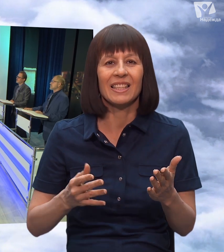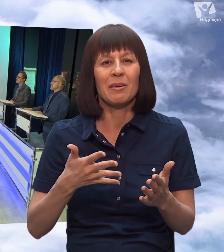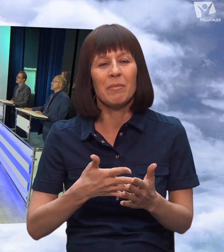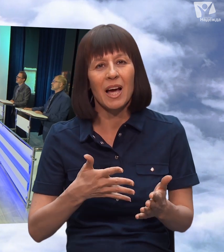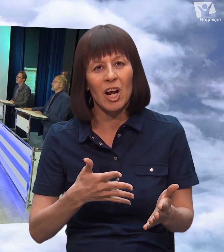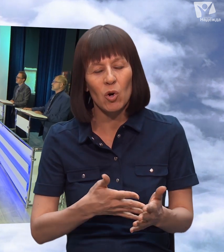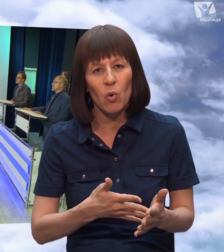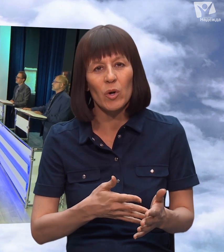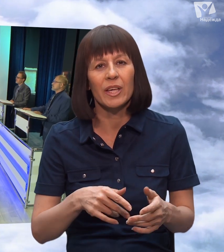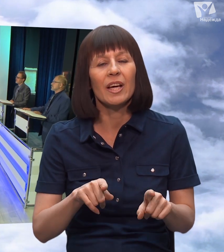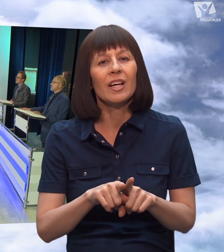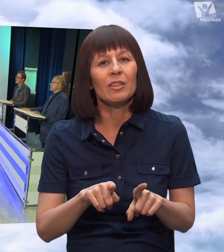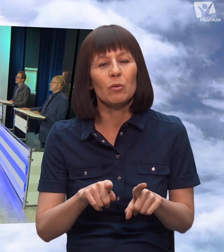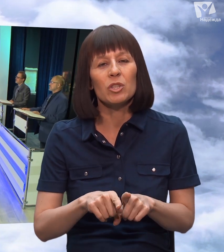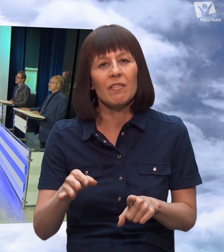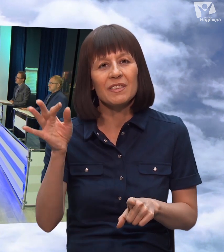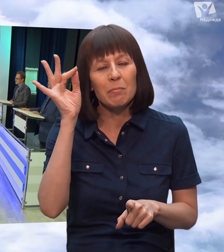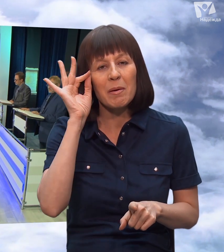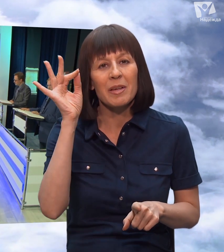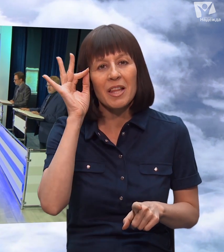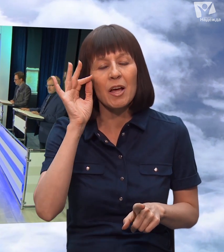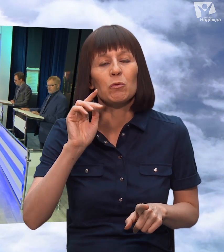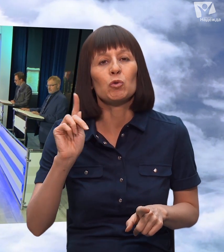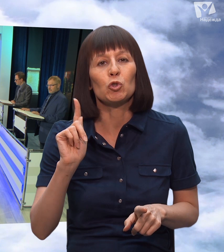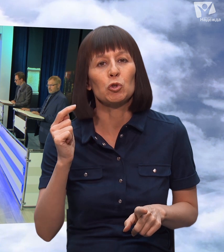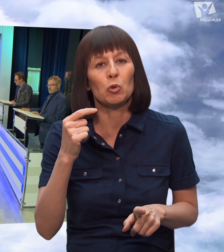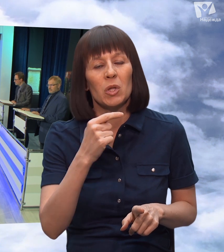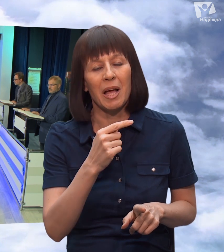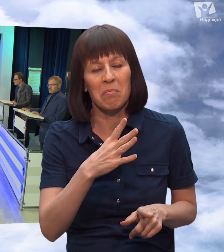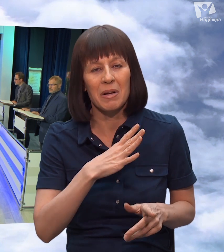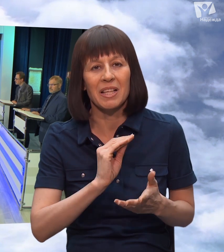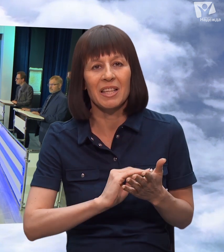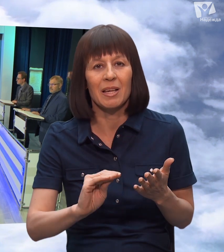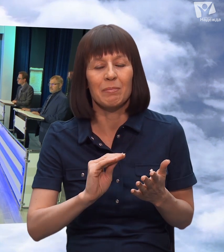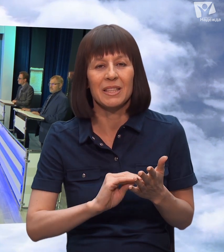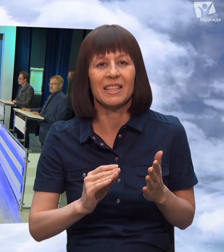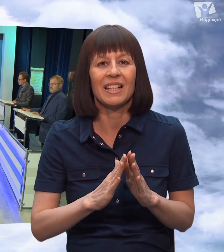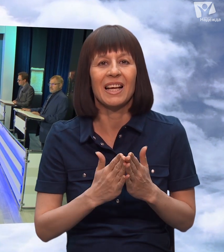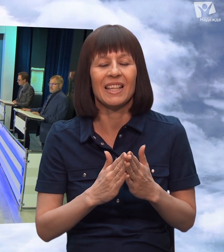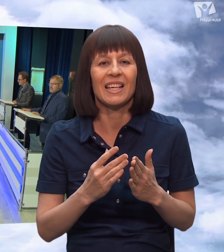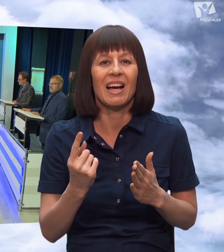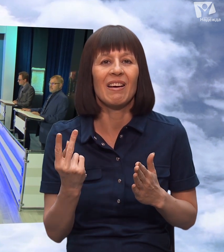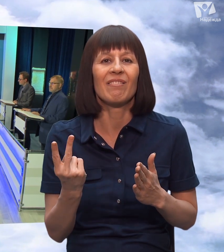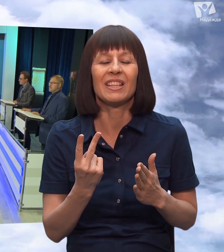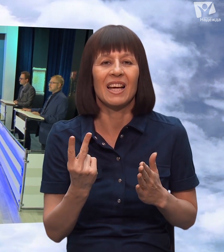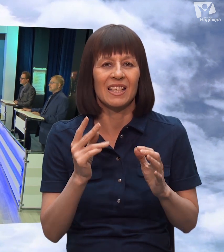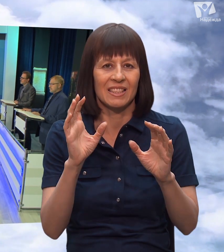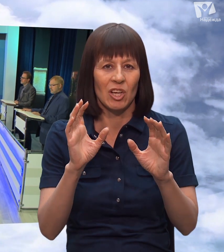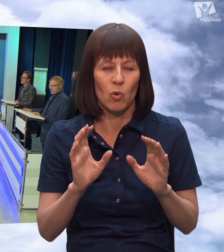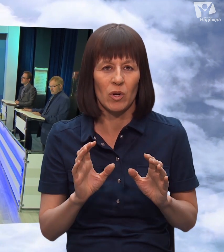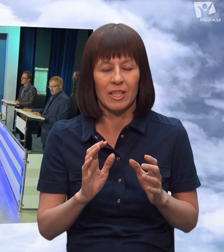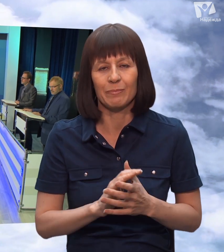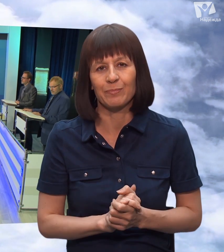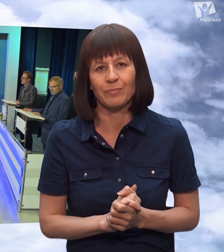для того чтобы опять какой-то урок воскресить уже на новом историческом витке в сознании